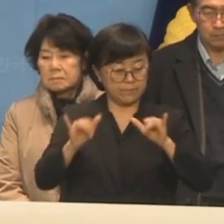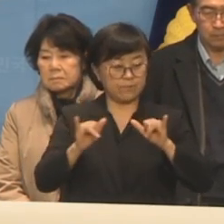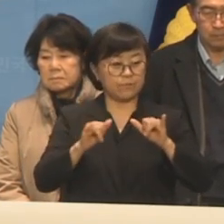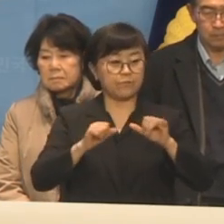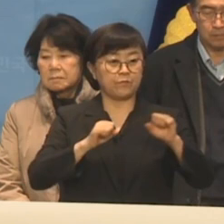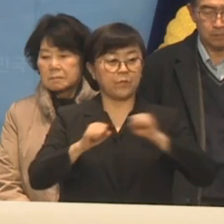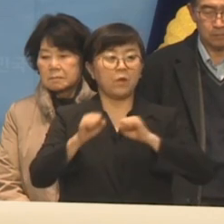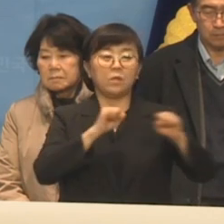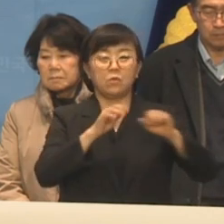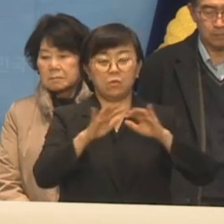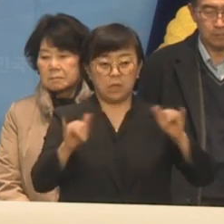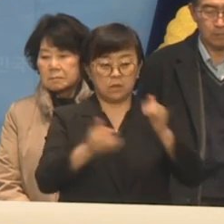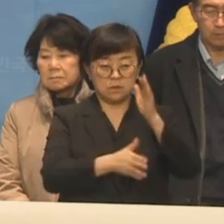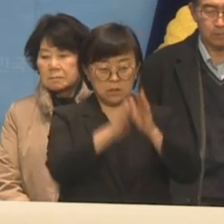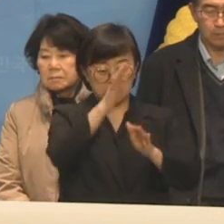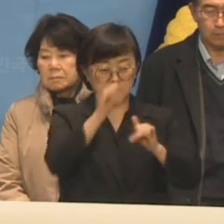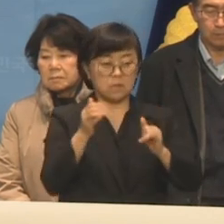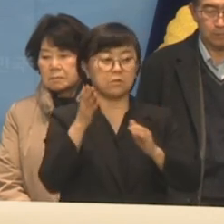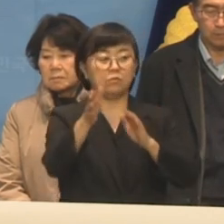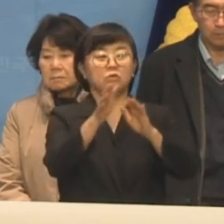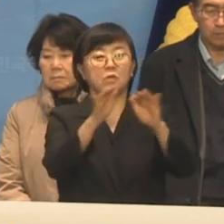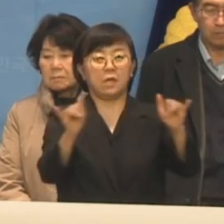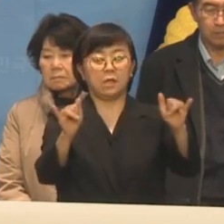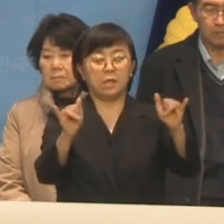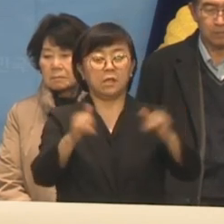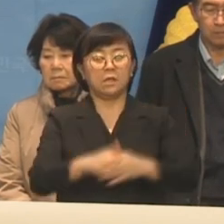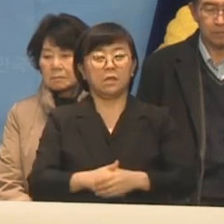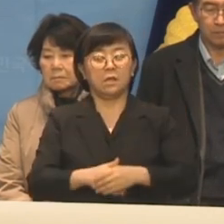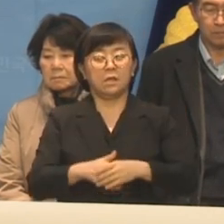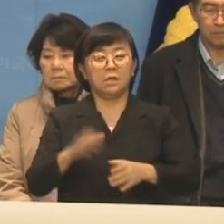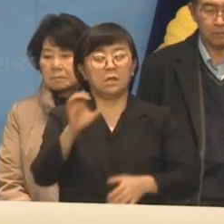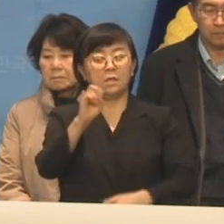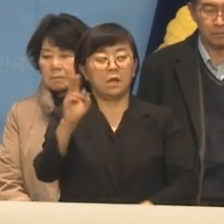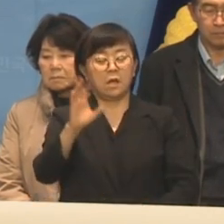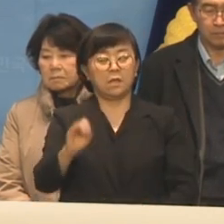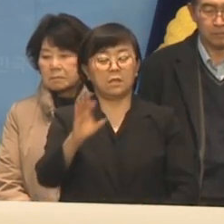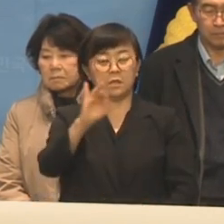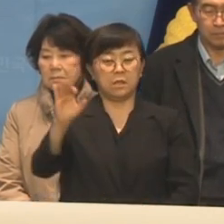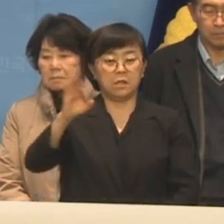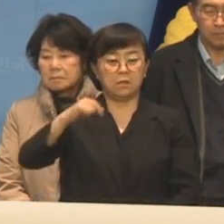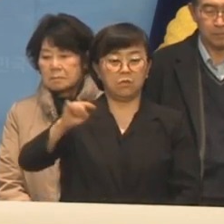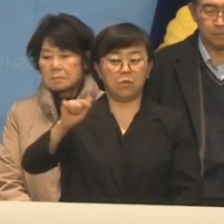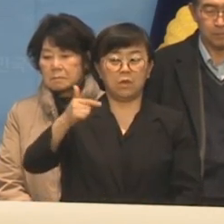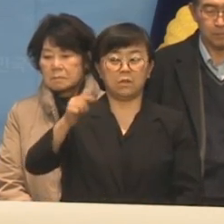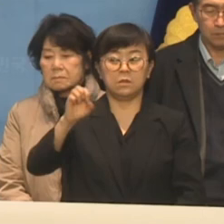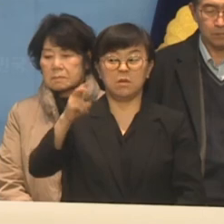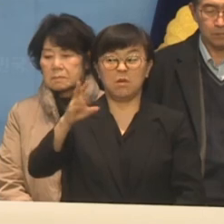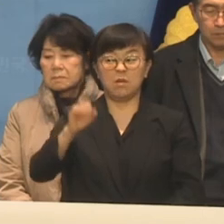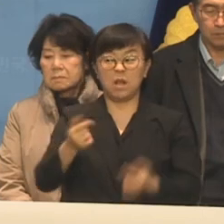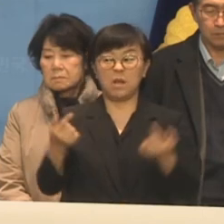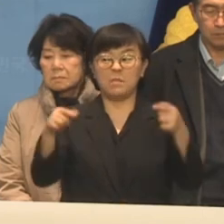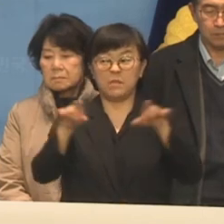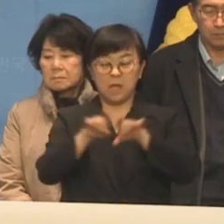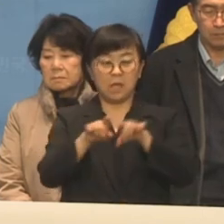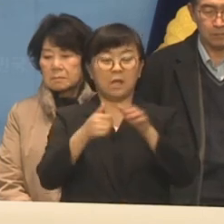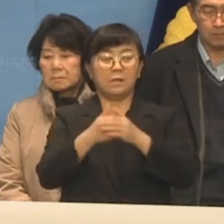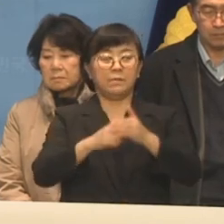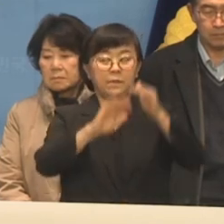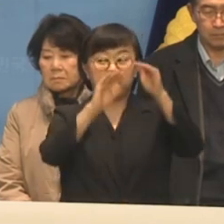활동가, 시민 전문가 등이 양이은영 의원과 함께 다음과